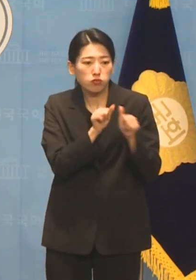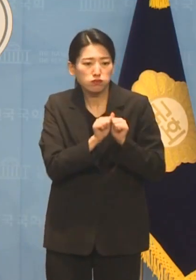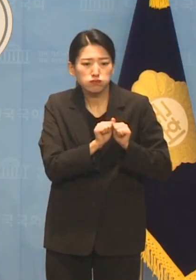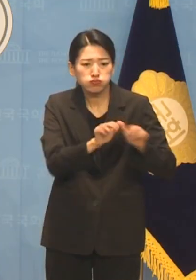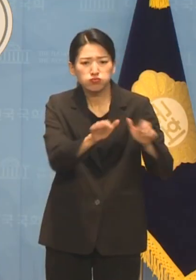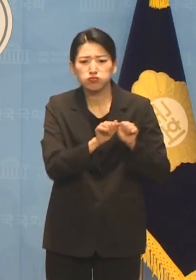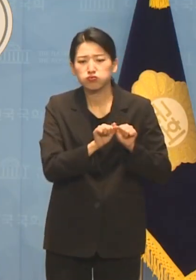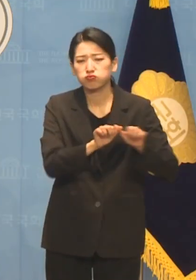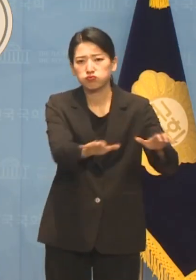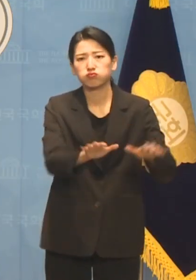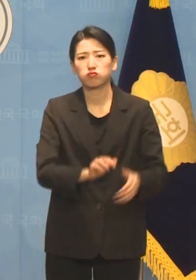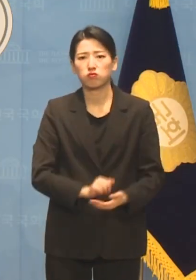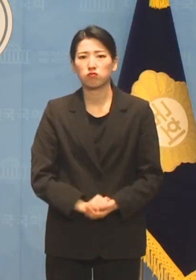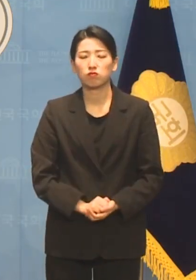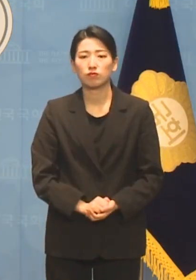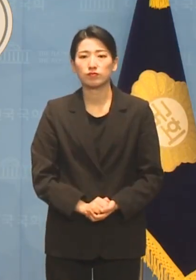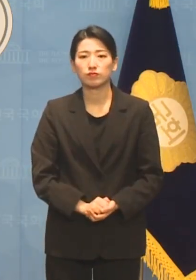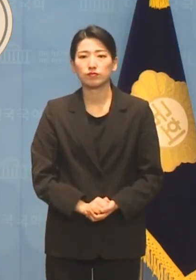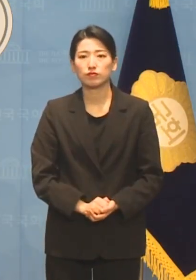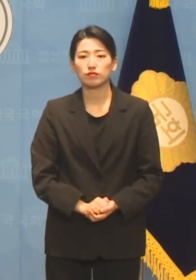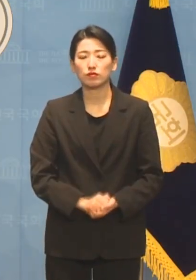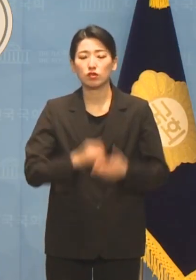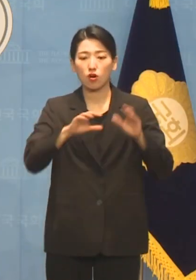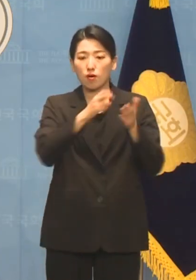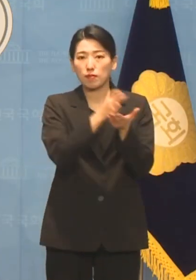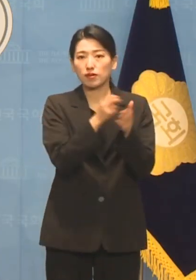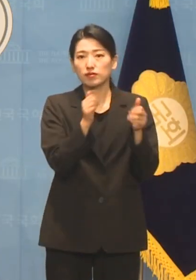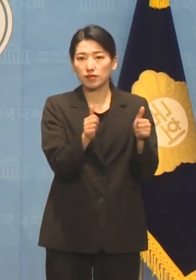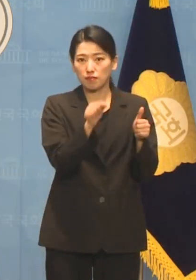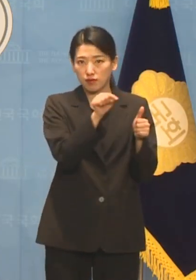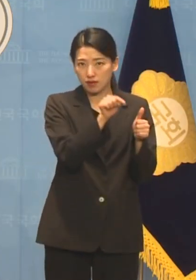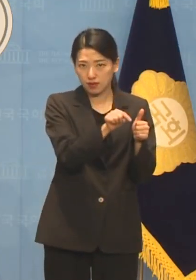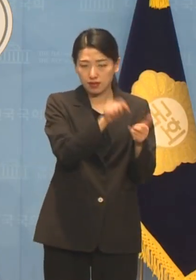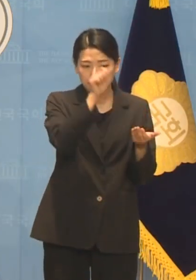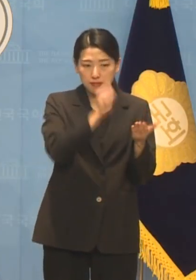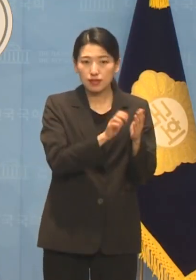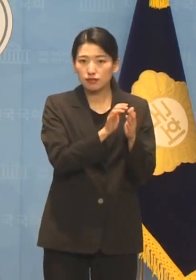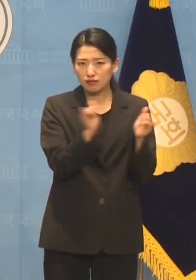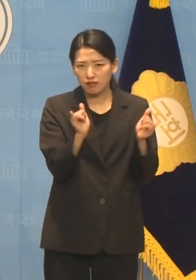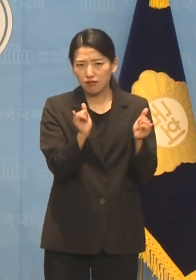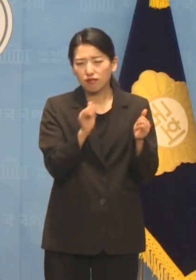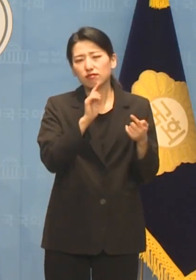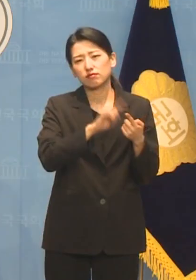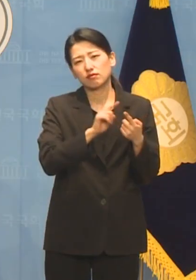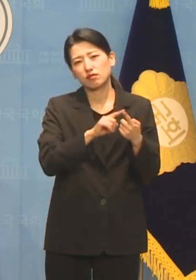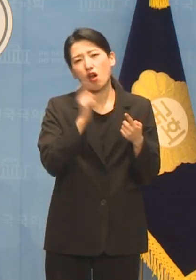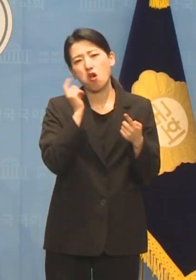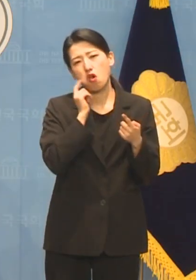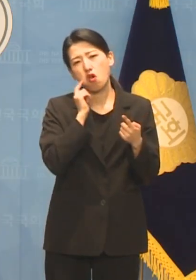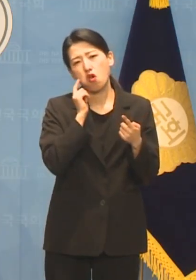있습니다. 마지막으로 헌법재판소 및 재판관 등 관련 허위 사실이